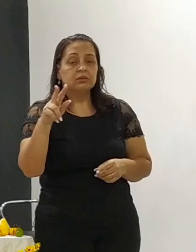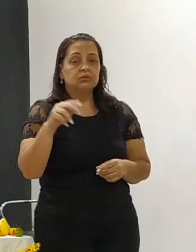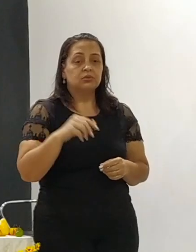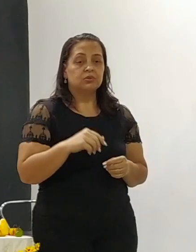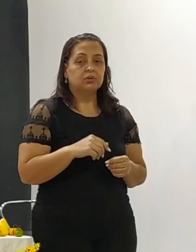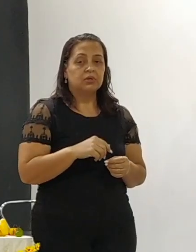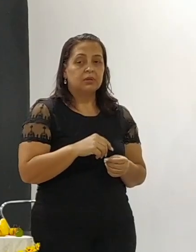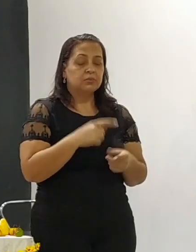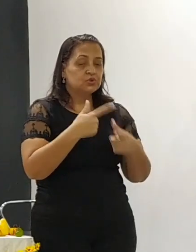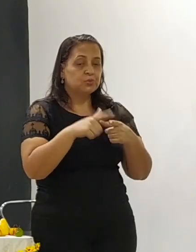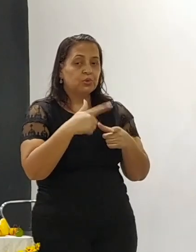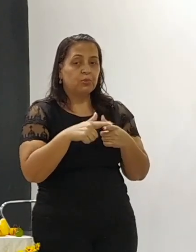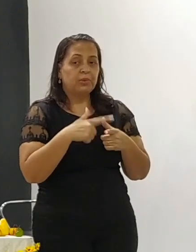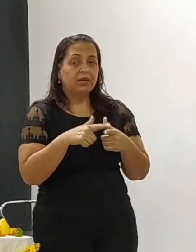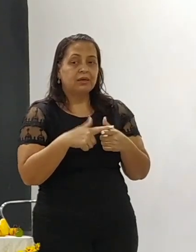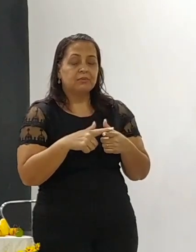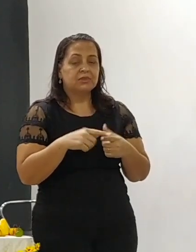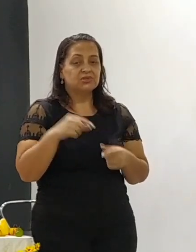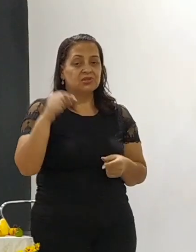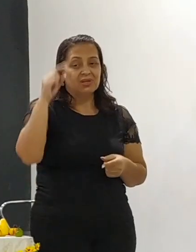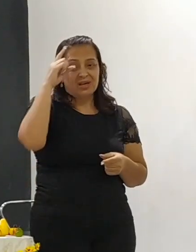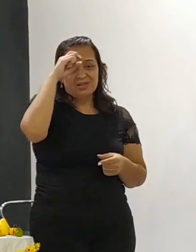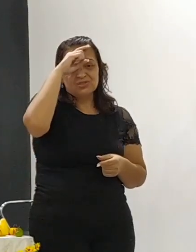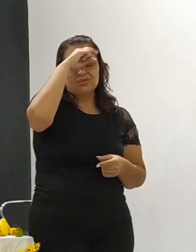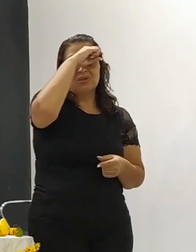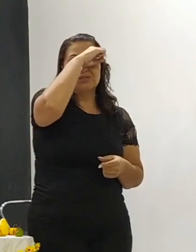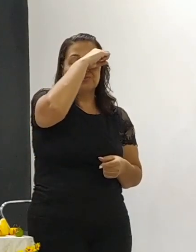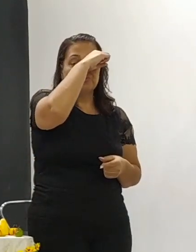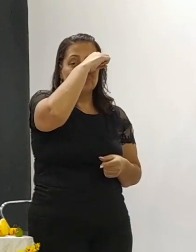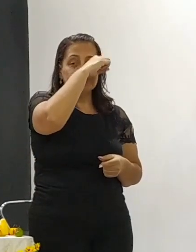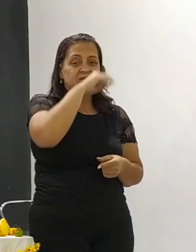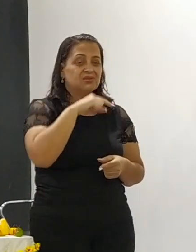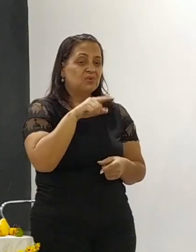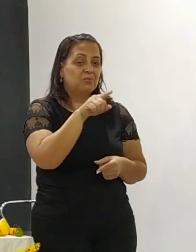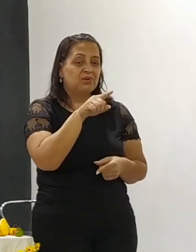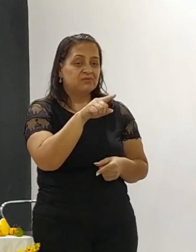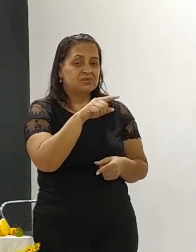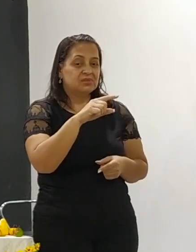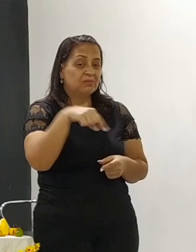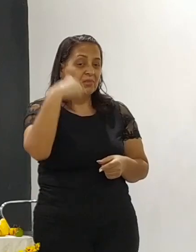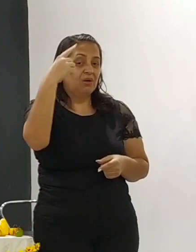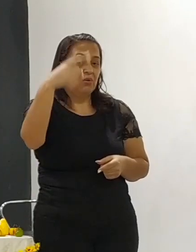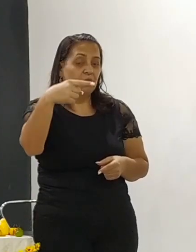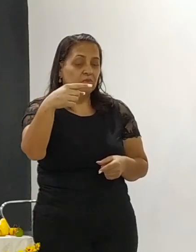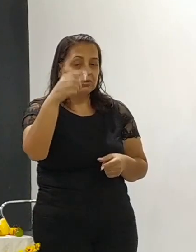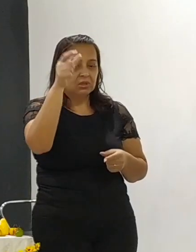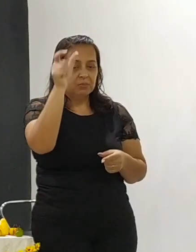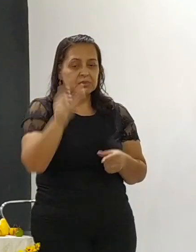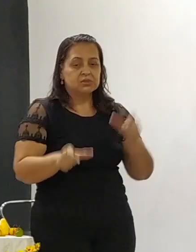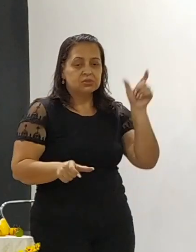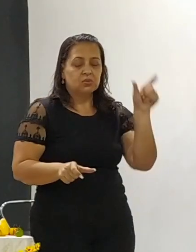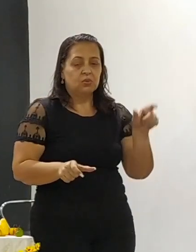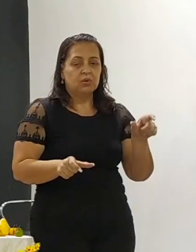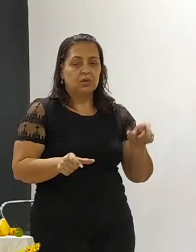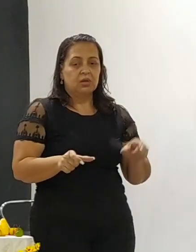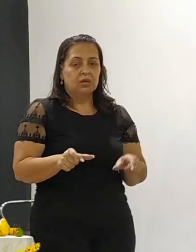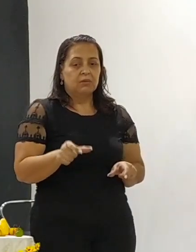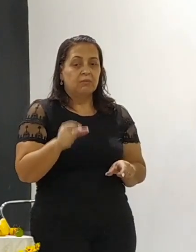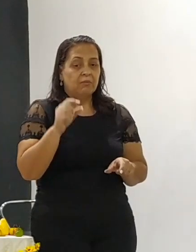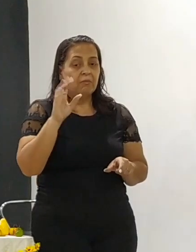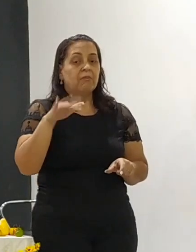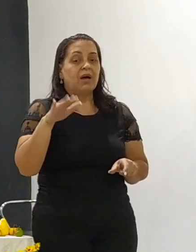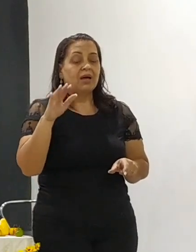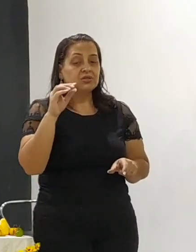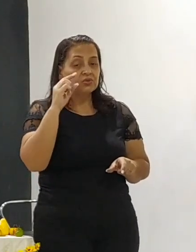difícil, que é tudo, não é para você, é para o outro. Mas quando você se vê corpo de Cristo, quando você se